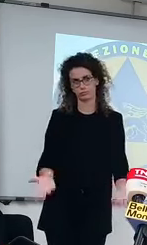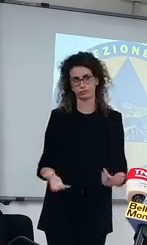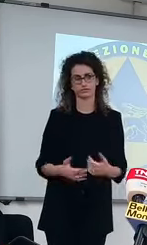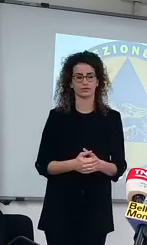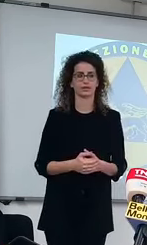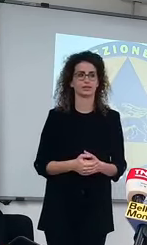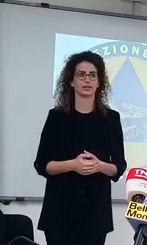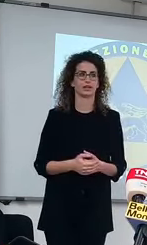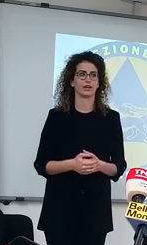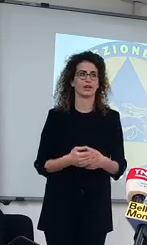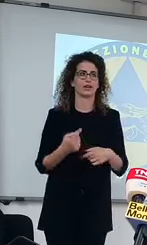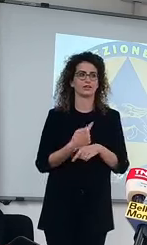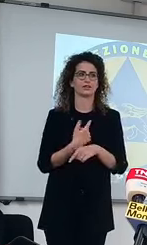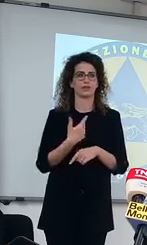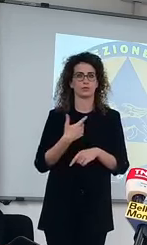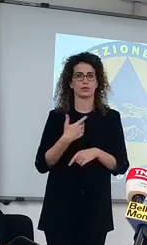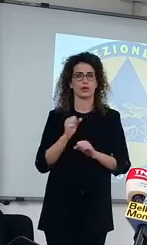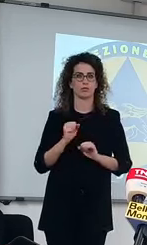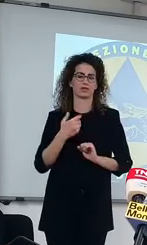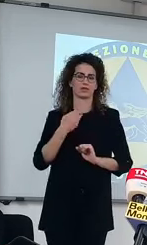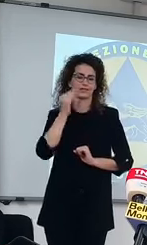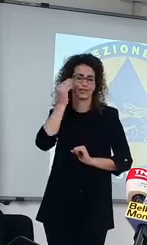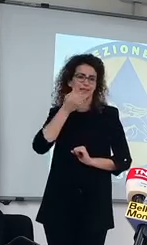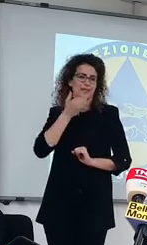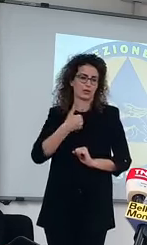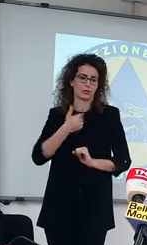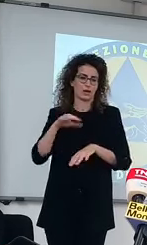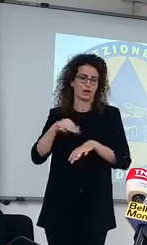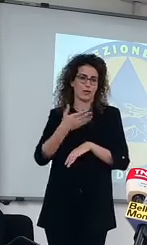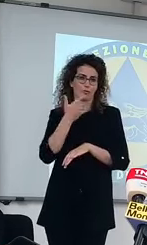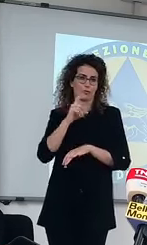qua si sta costruendo un alibi per non sposarsi.